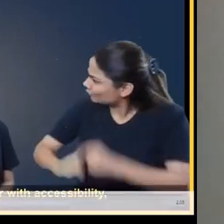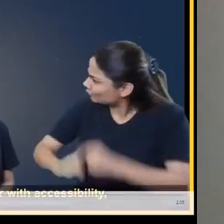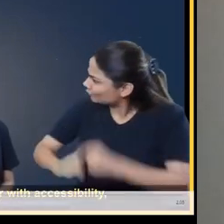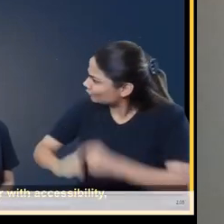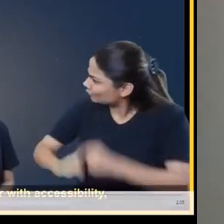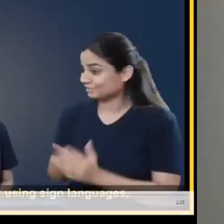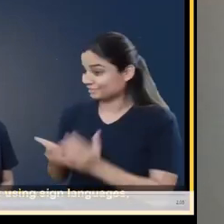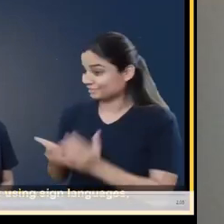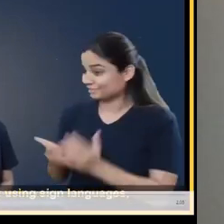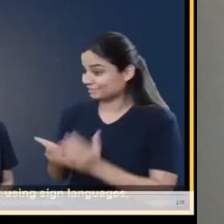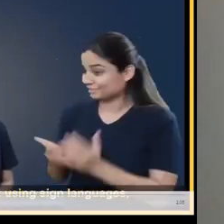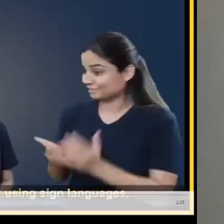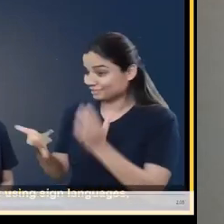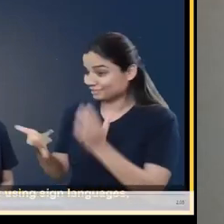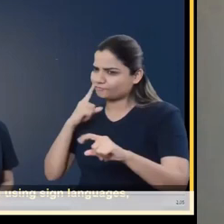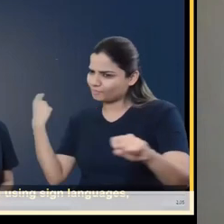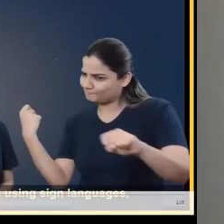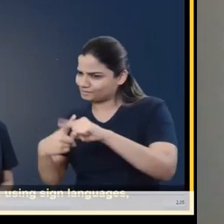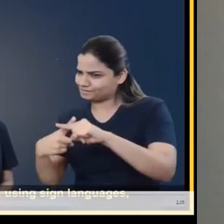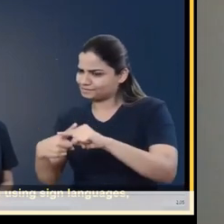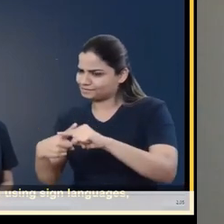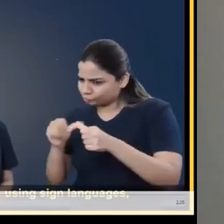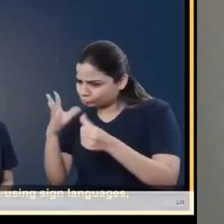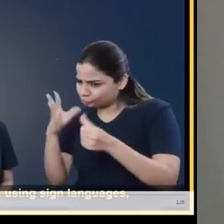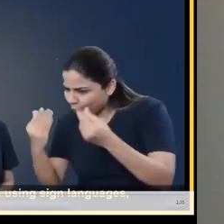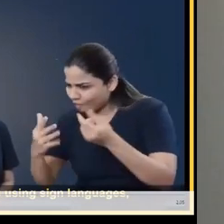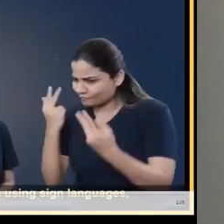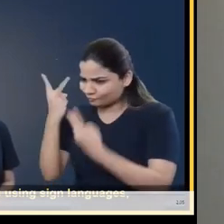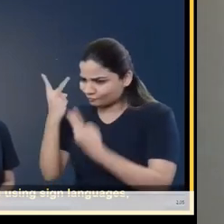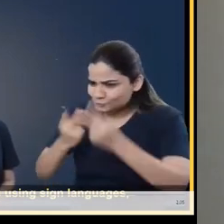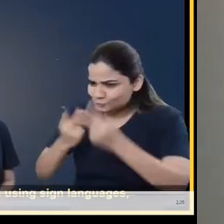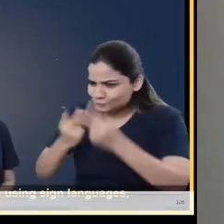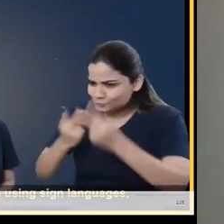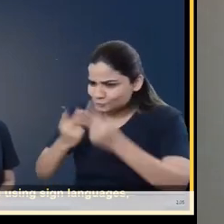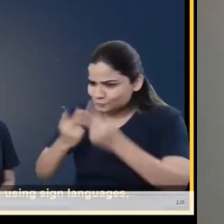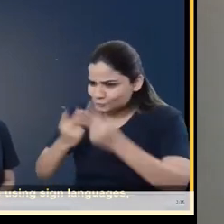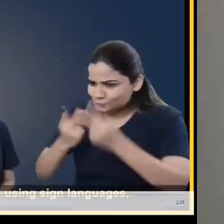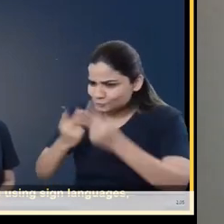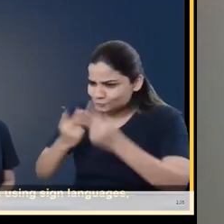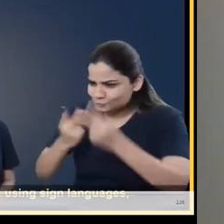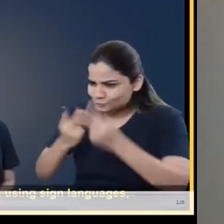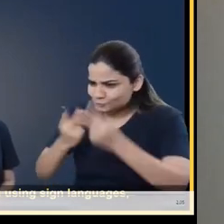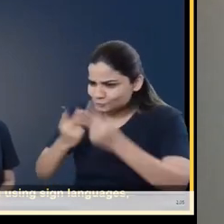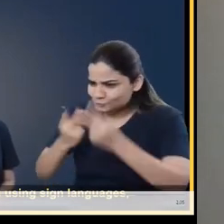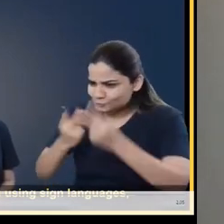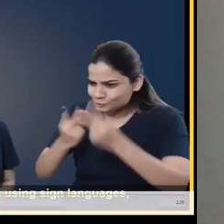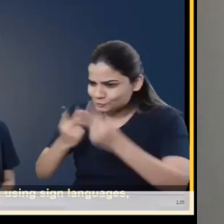है। Yes, put the और cursor. सांकेतिक भाषाओं का उपयोग कर प्रौद्योगिकी और सॉफ्टवेयर के साथ